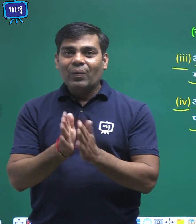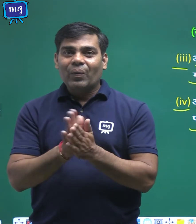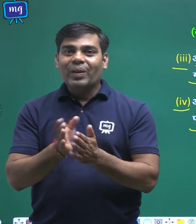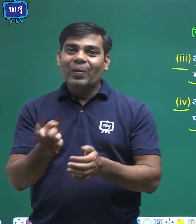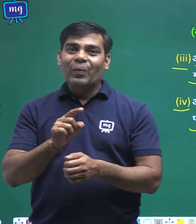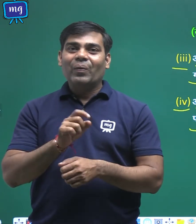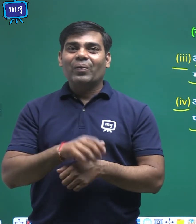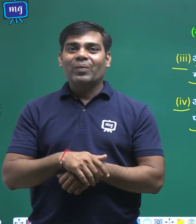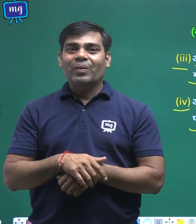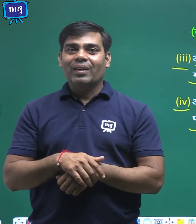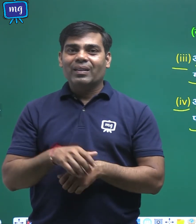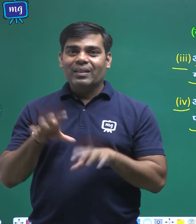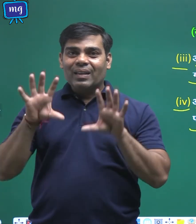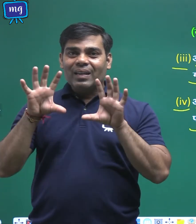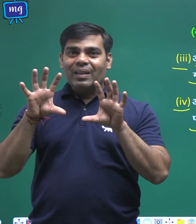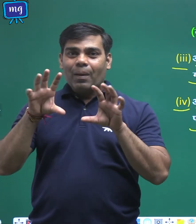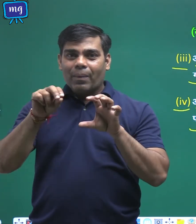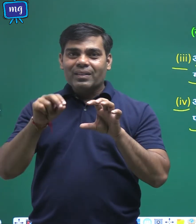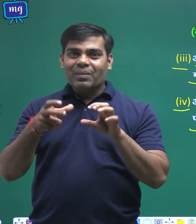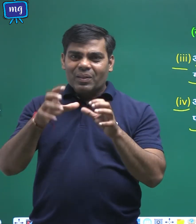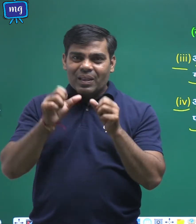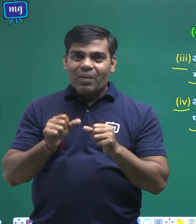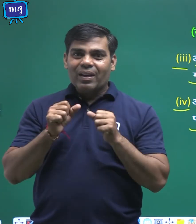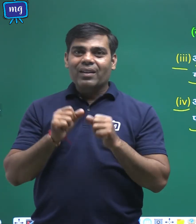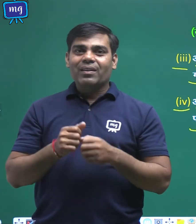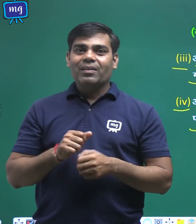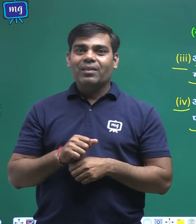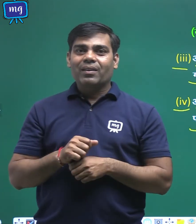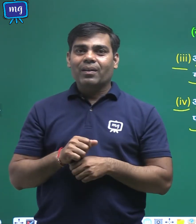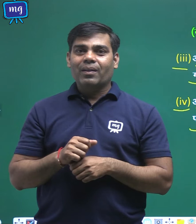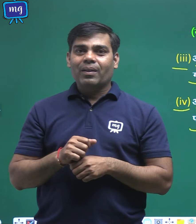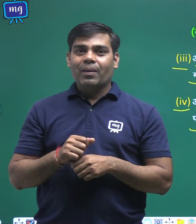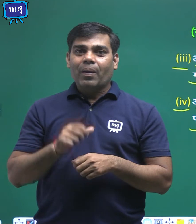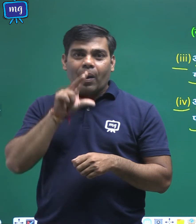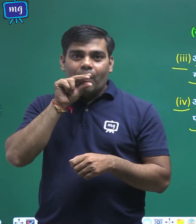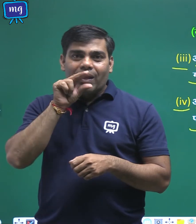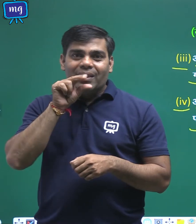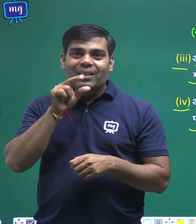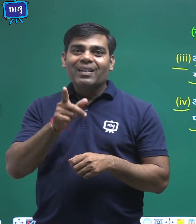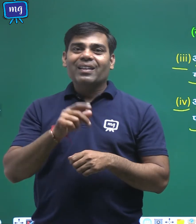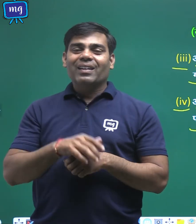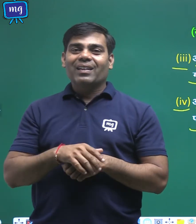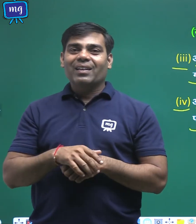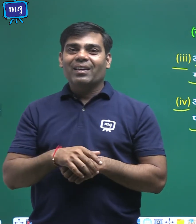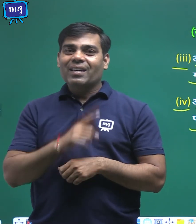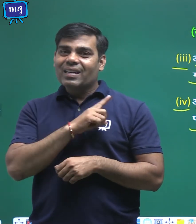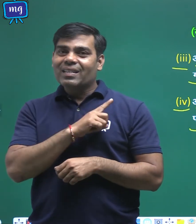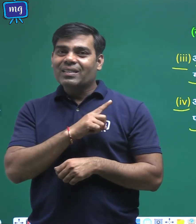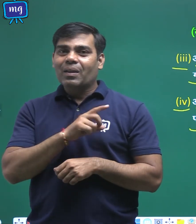को पंजे में दबाकर बात करता है। इस पंक्ति